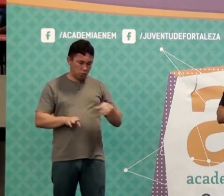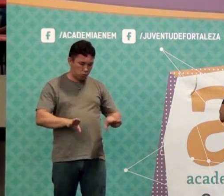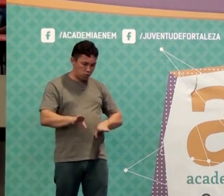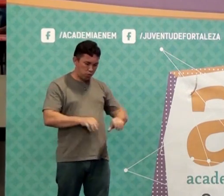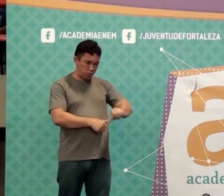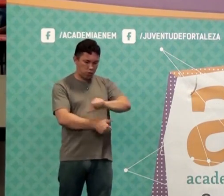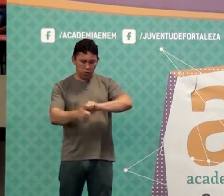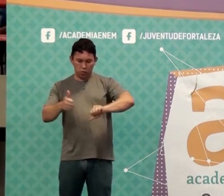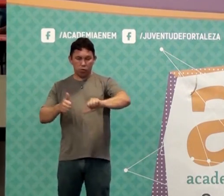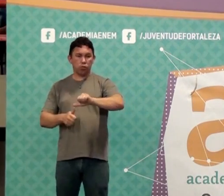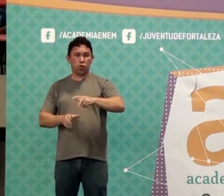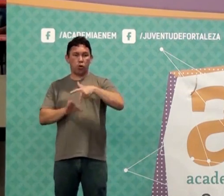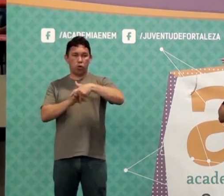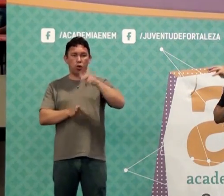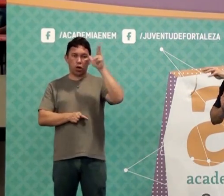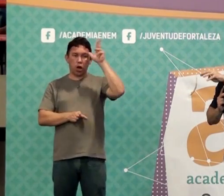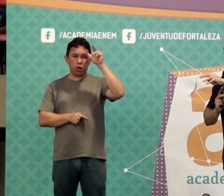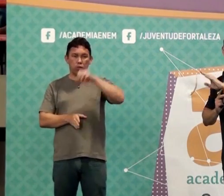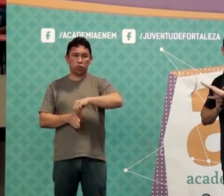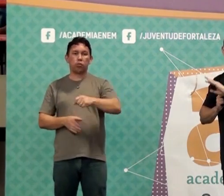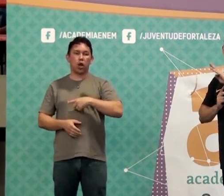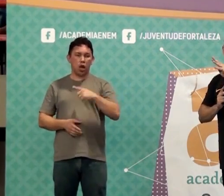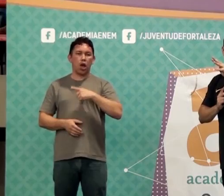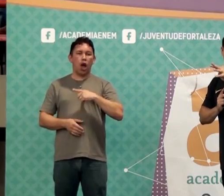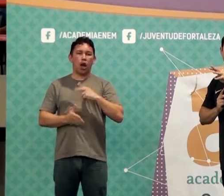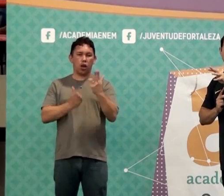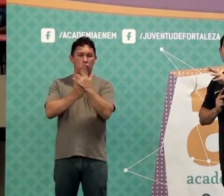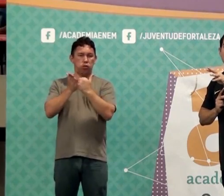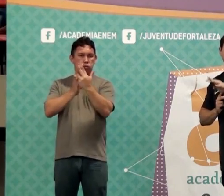serei eternamente fiel a você.